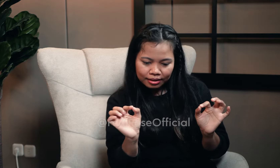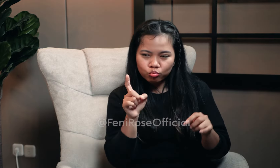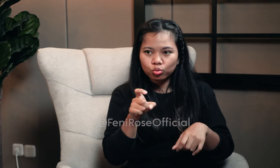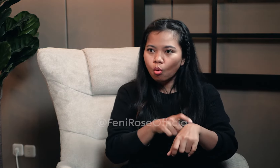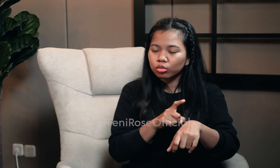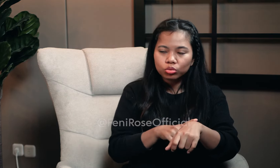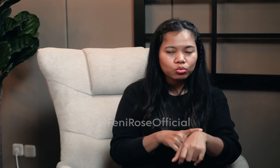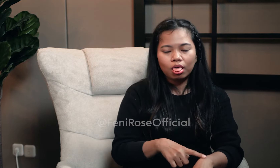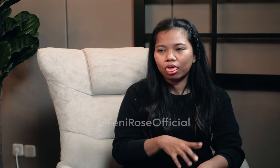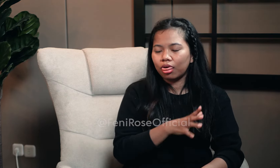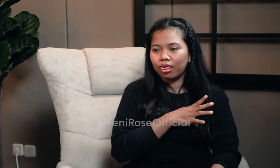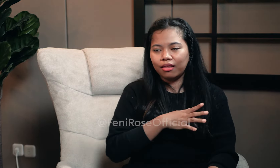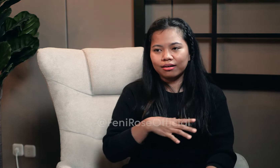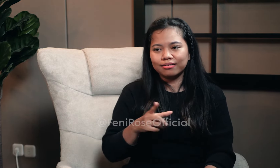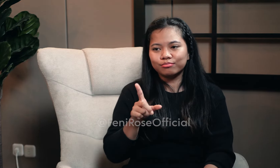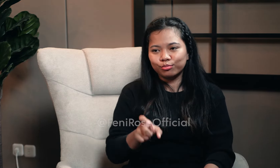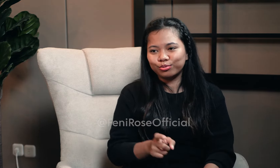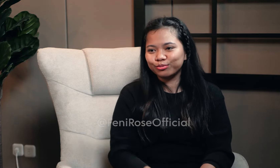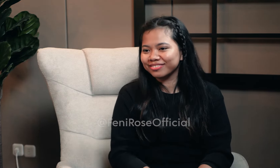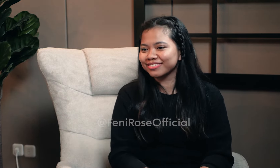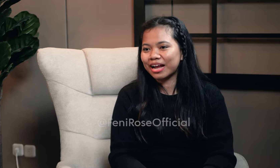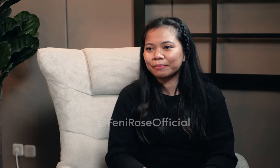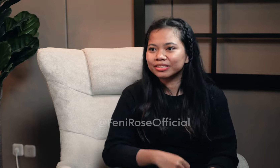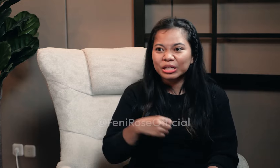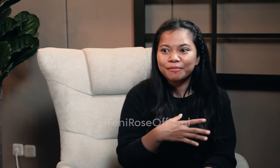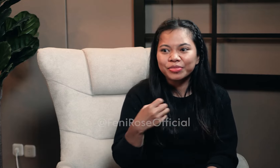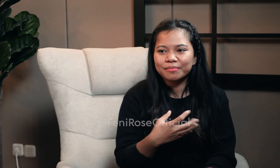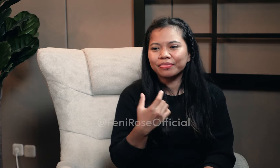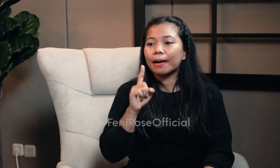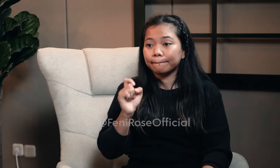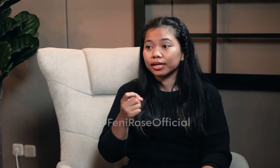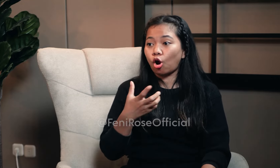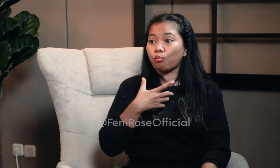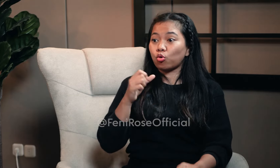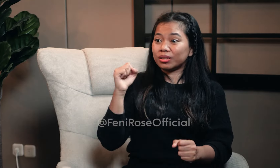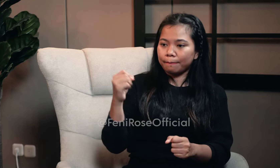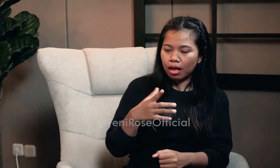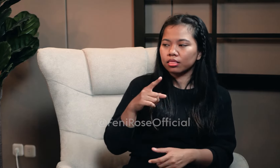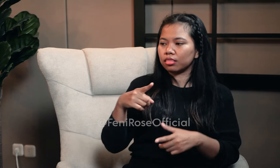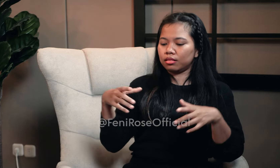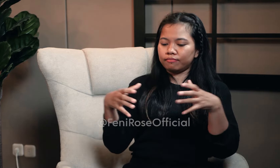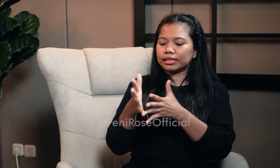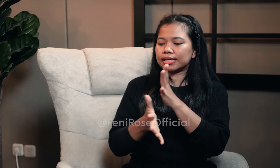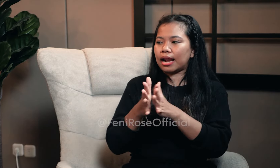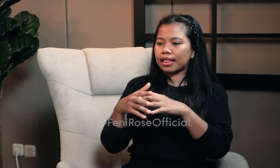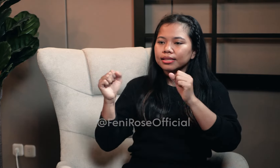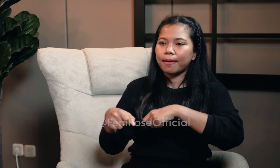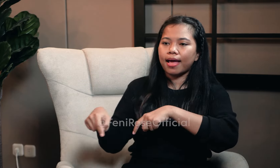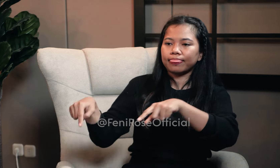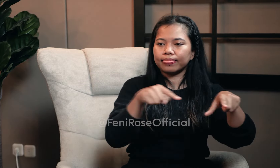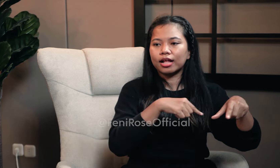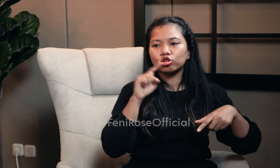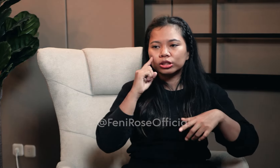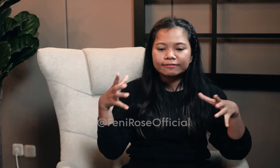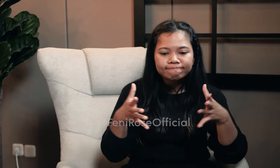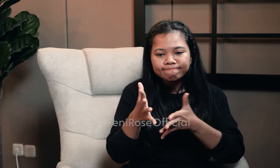kalimatnya Apa itu tuh memiliki waktu seperti itu Mbak enggak bisa mendadak kalau mau cepat ya artinya mungkin kesepakatan